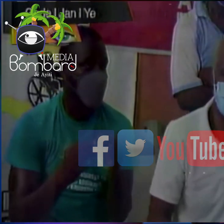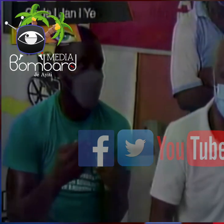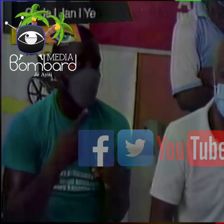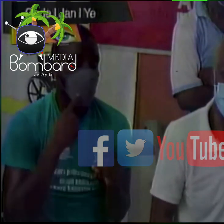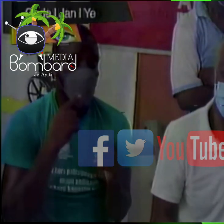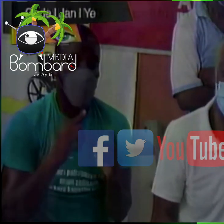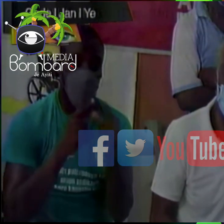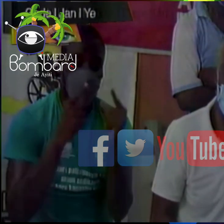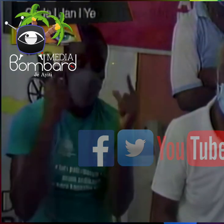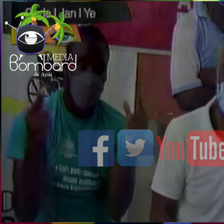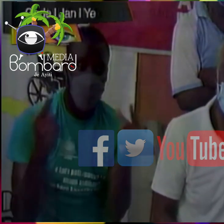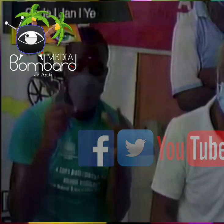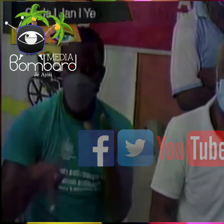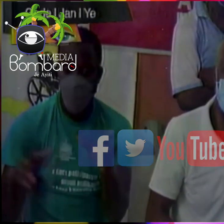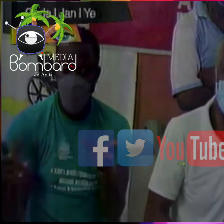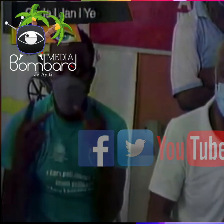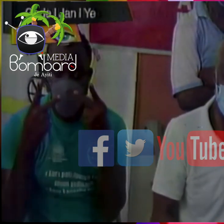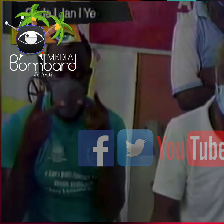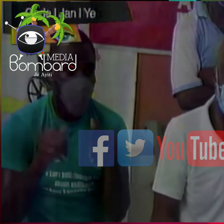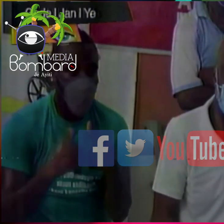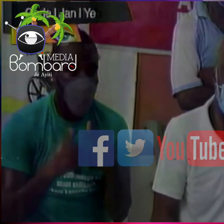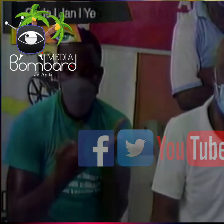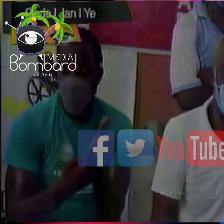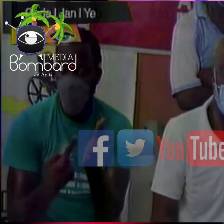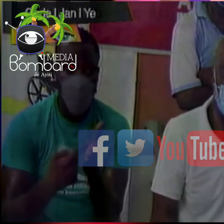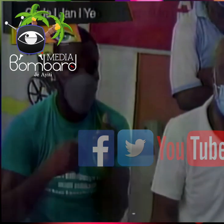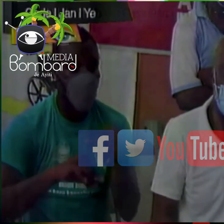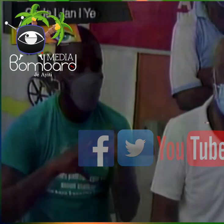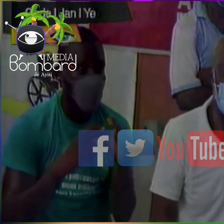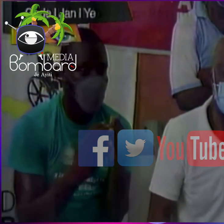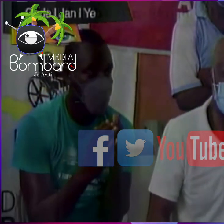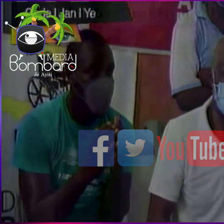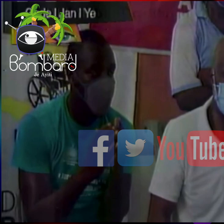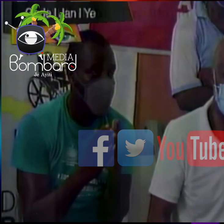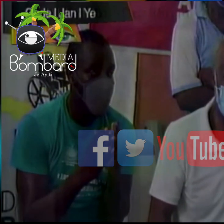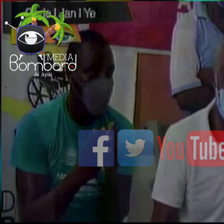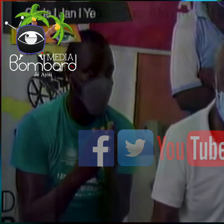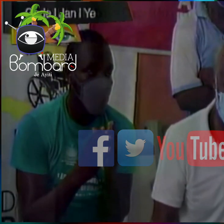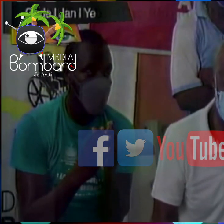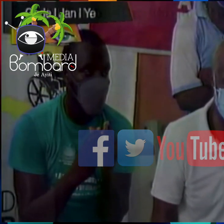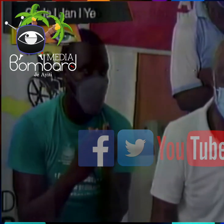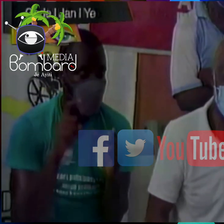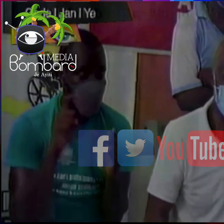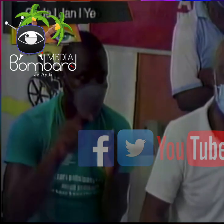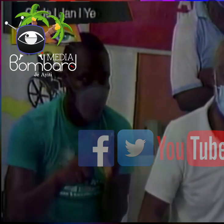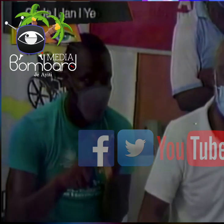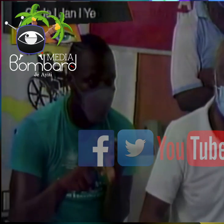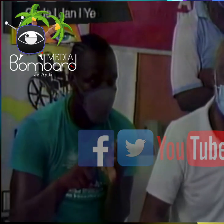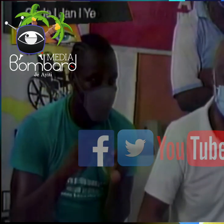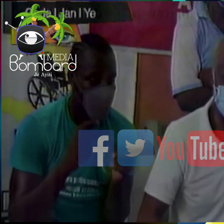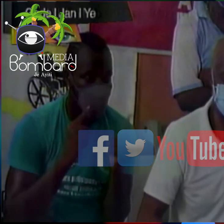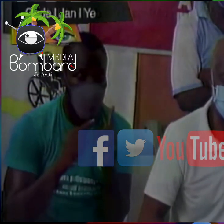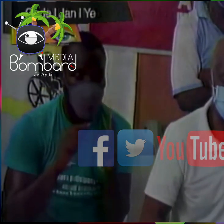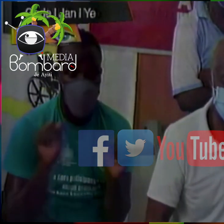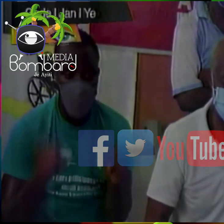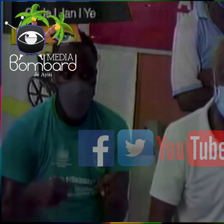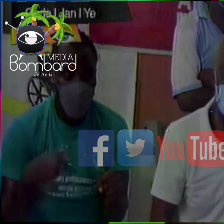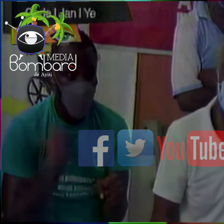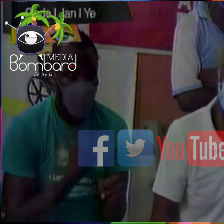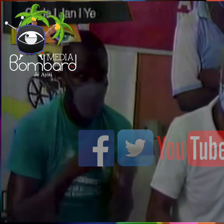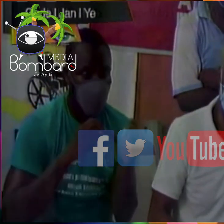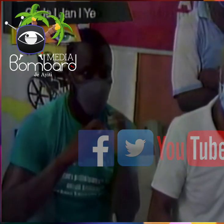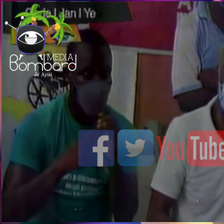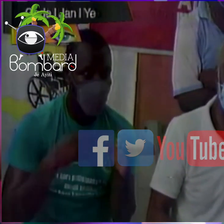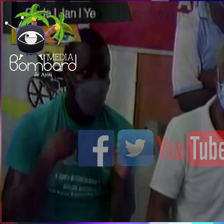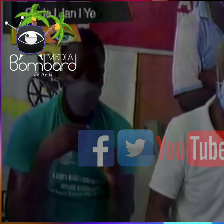vous empilez l'une sur l'autre, il y a pile et éléments qui t'a nécessaire